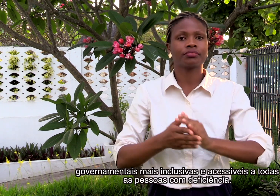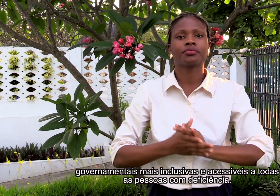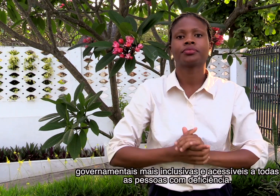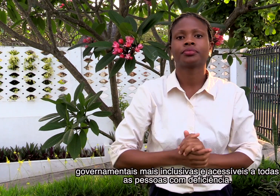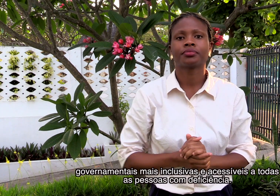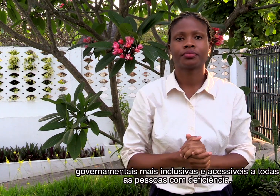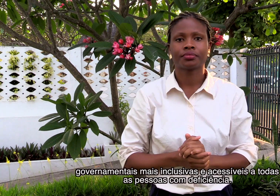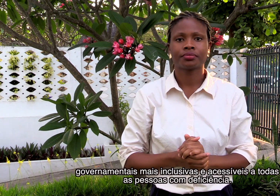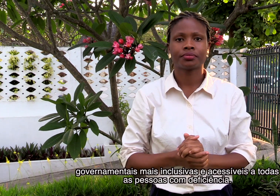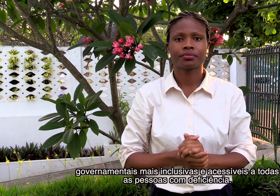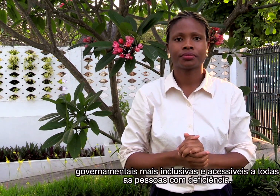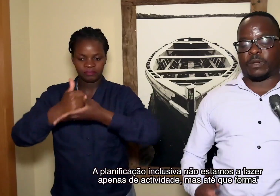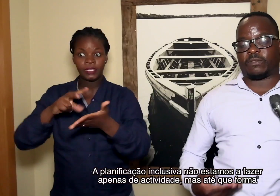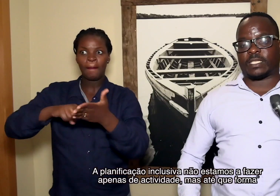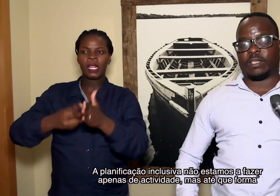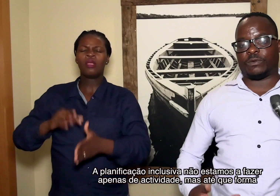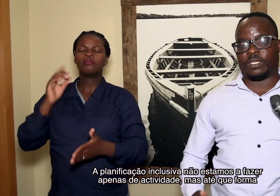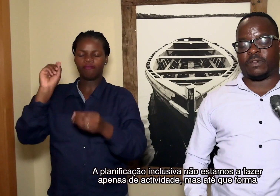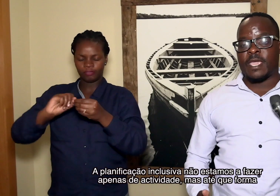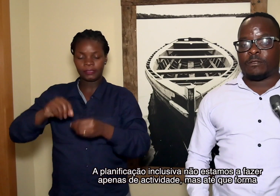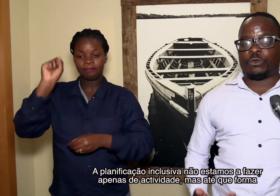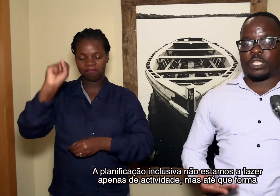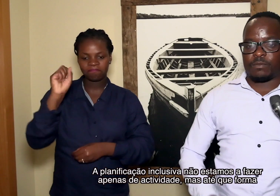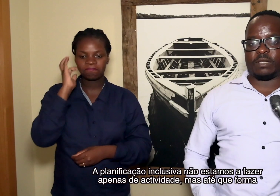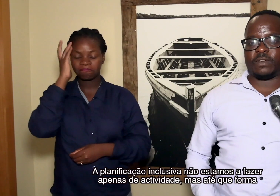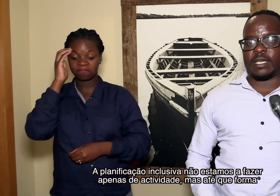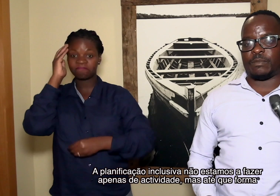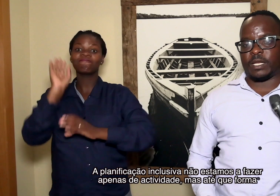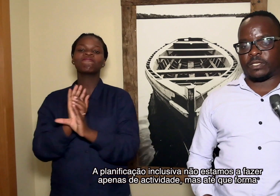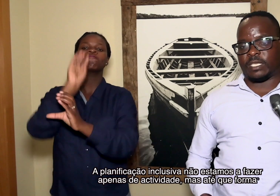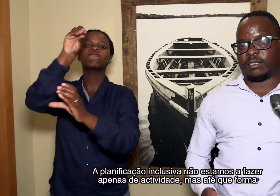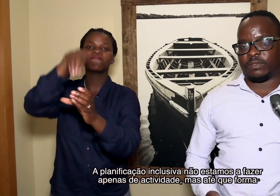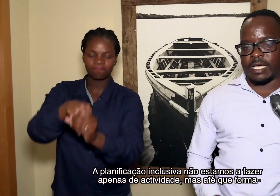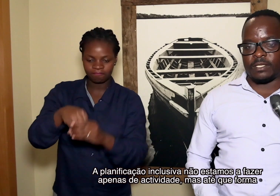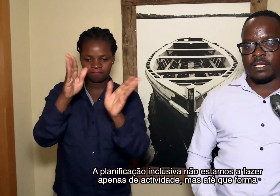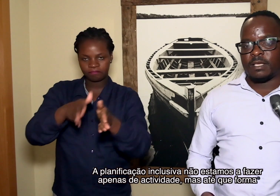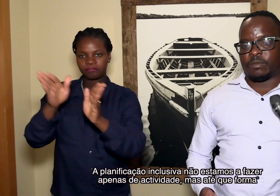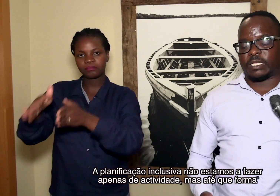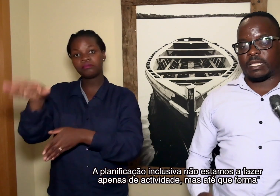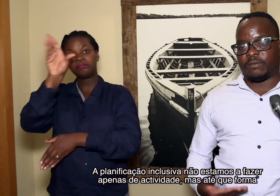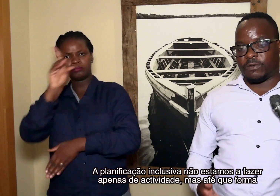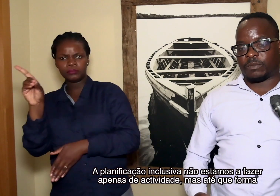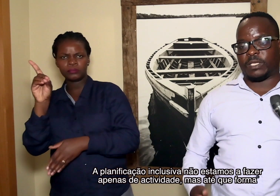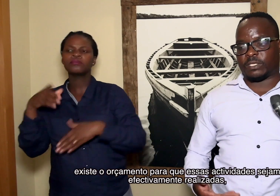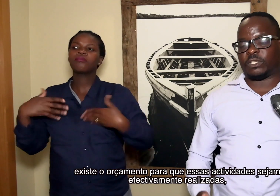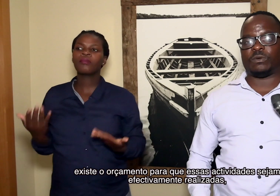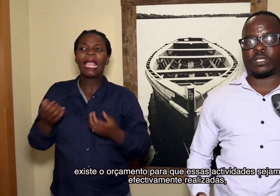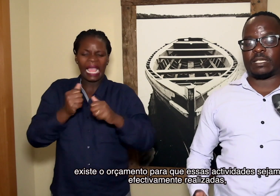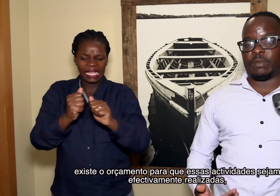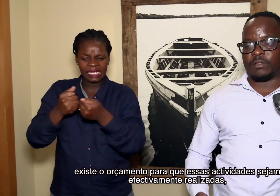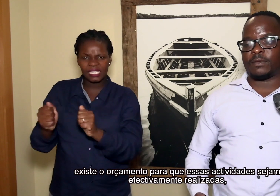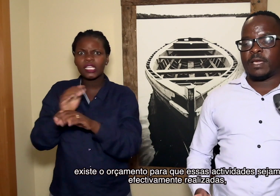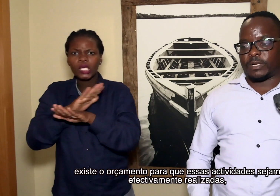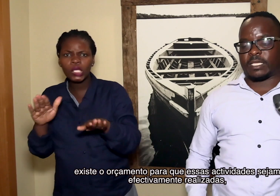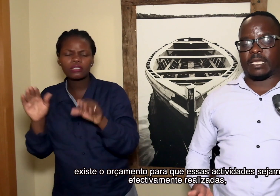a todas as pessoas com deficiência. A planificação inclusiva não estamos a falar apenas de atividades, mas até que forma existe o